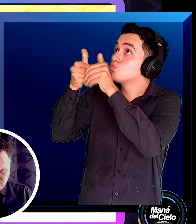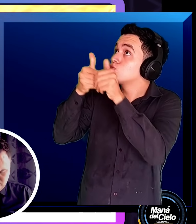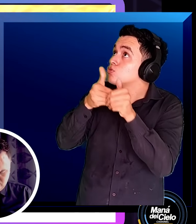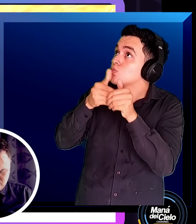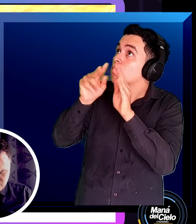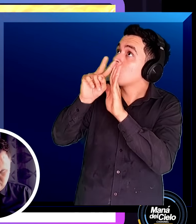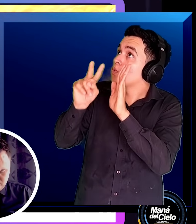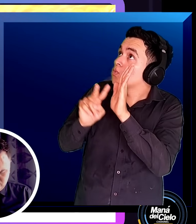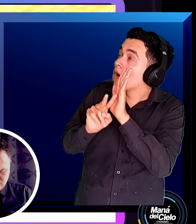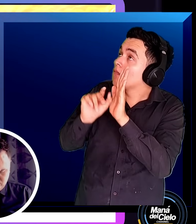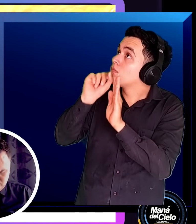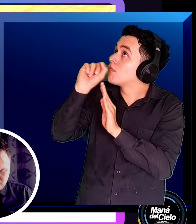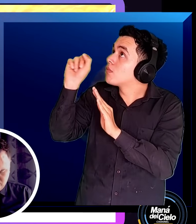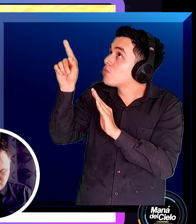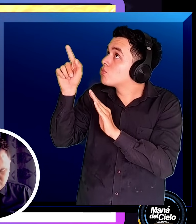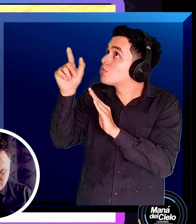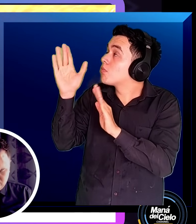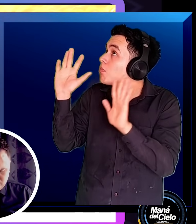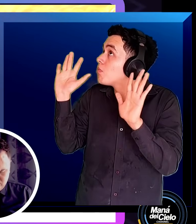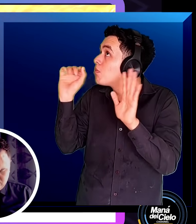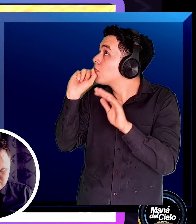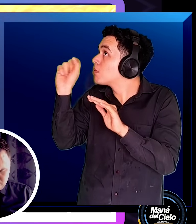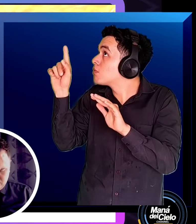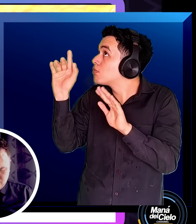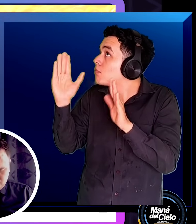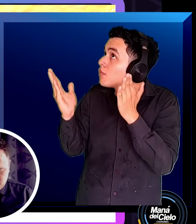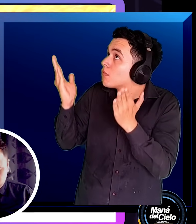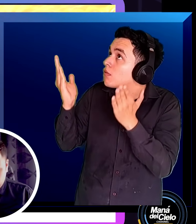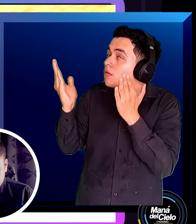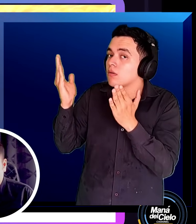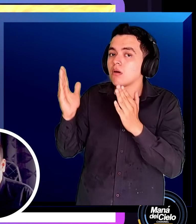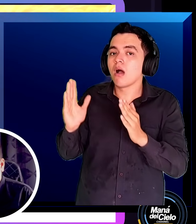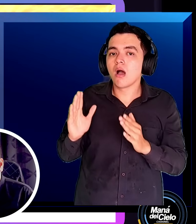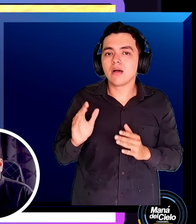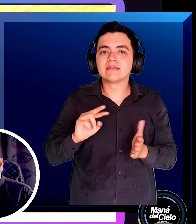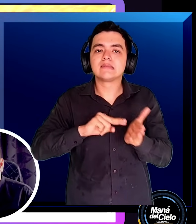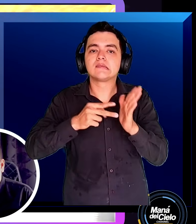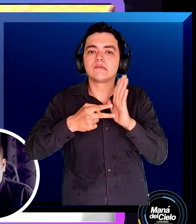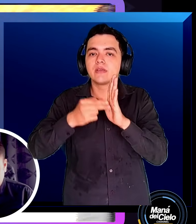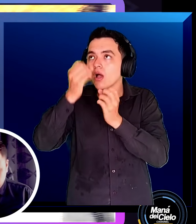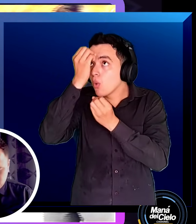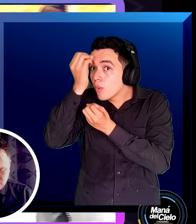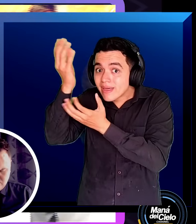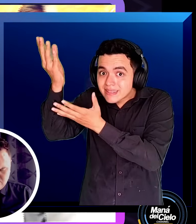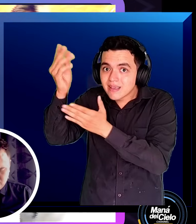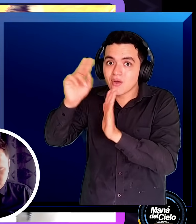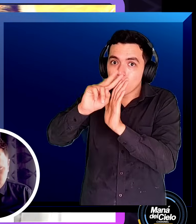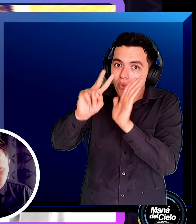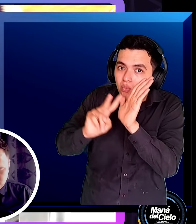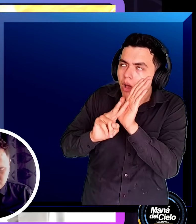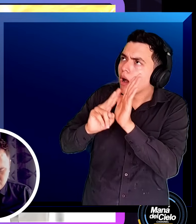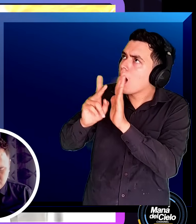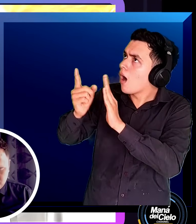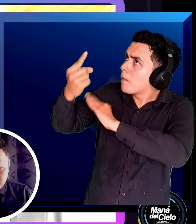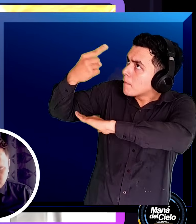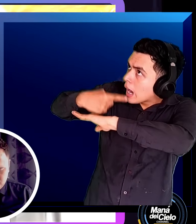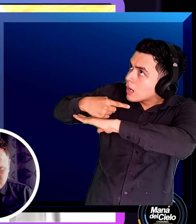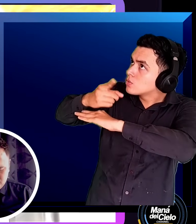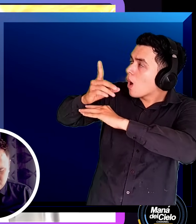está la mamá? ¿Cómo queremos exigirle a nuestros hijos que hagan cosas espirituales cuando usted y yo no las estamos